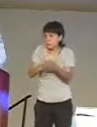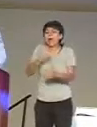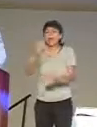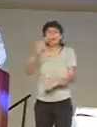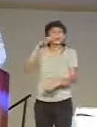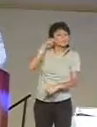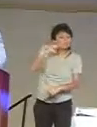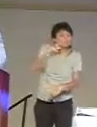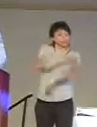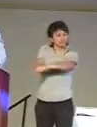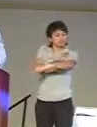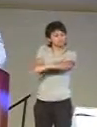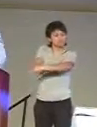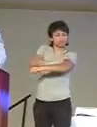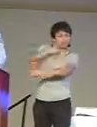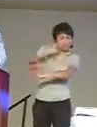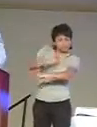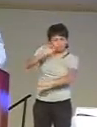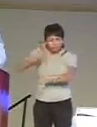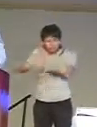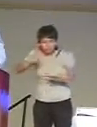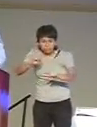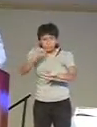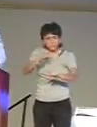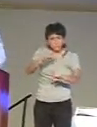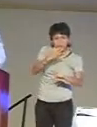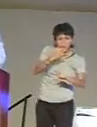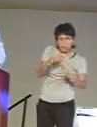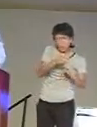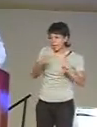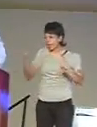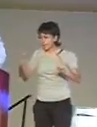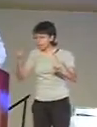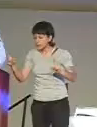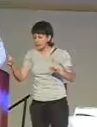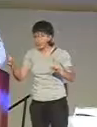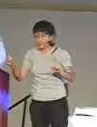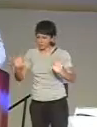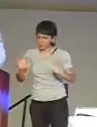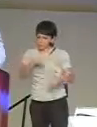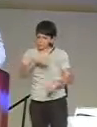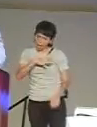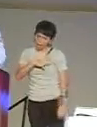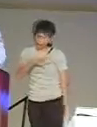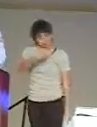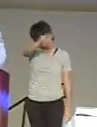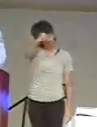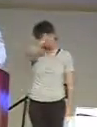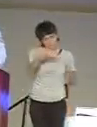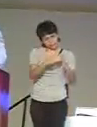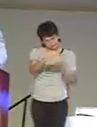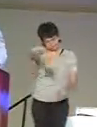que tiene 150, 100, váyase a su casa, eso no sirvió de nada.